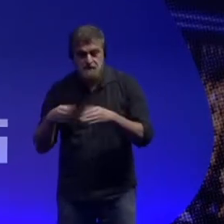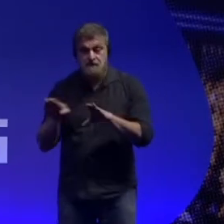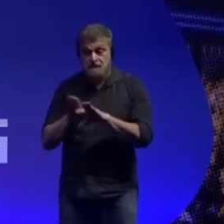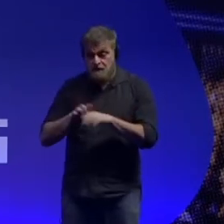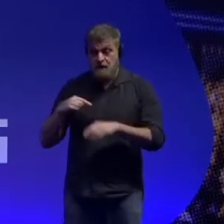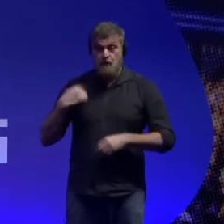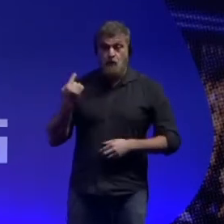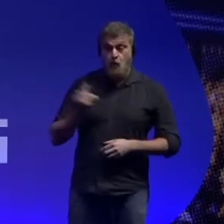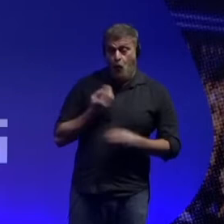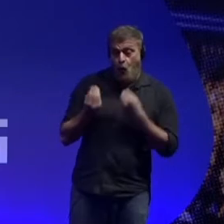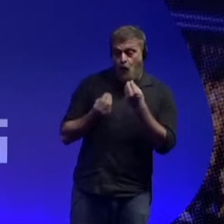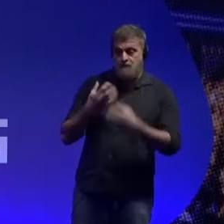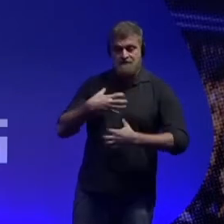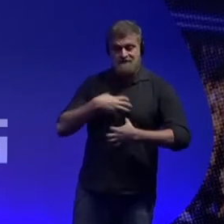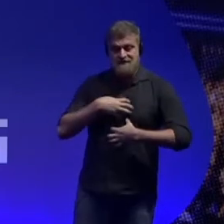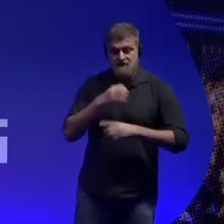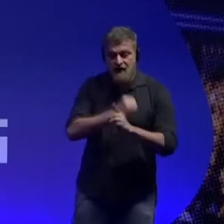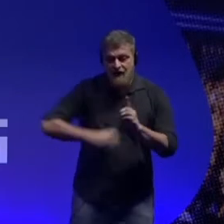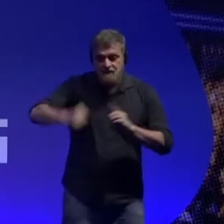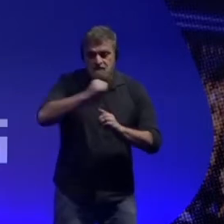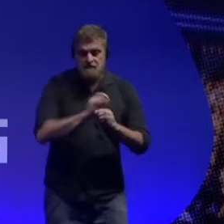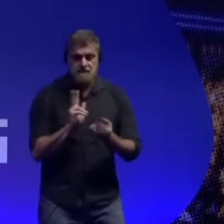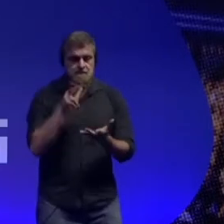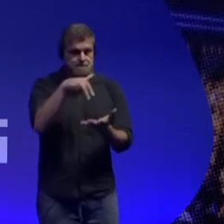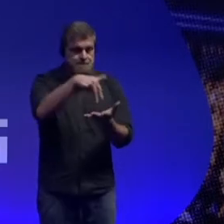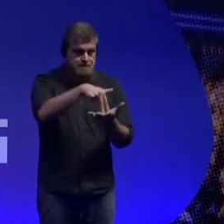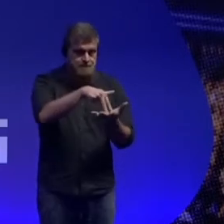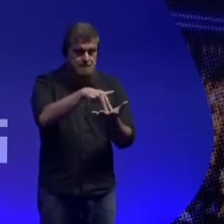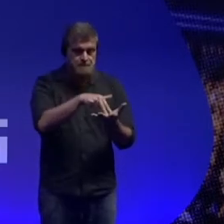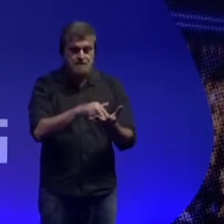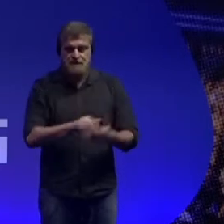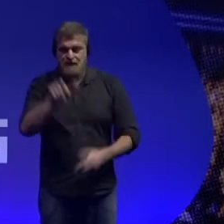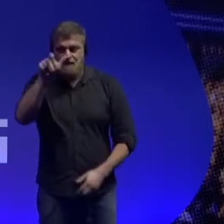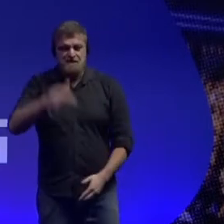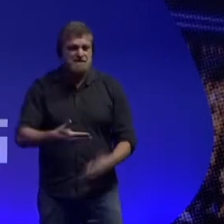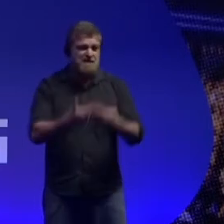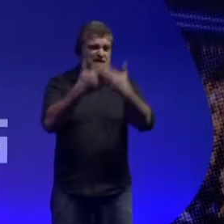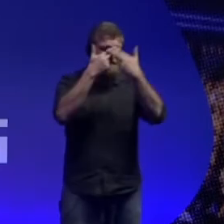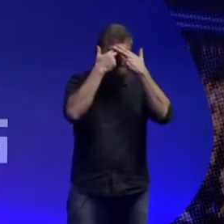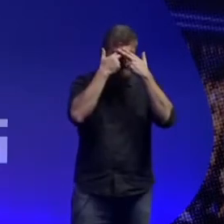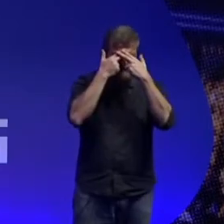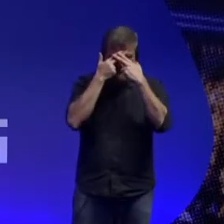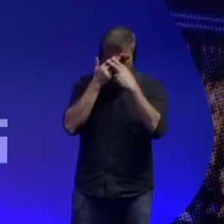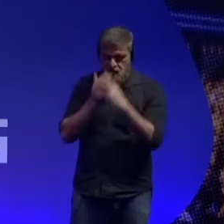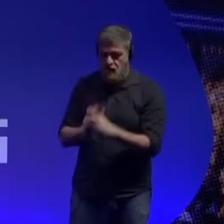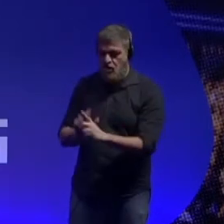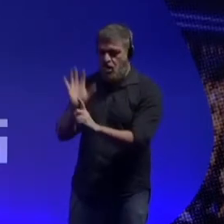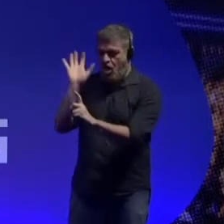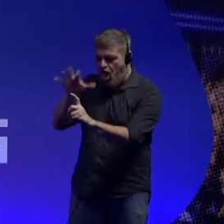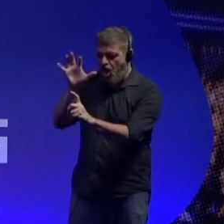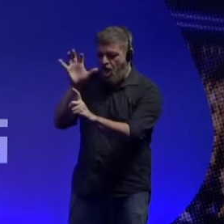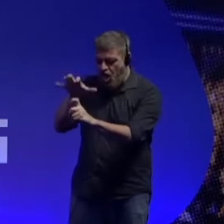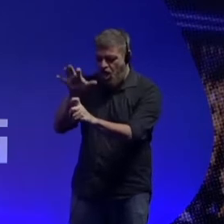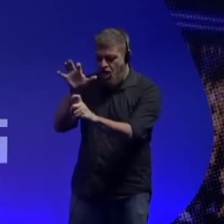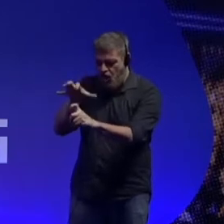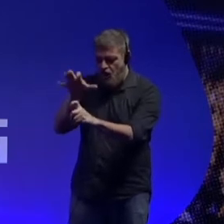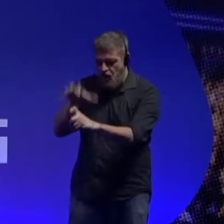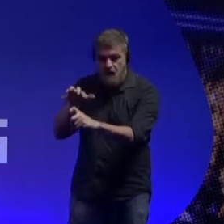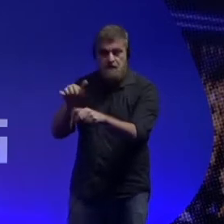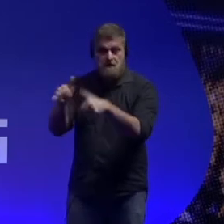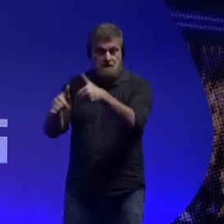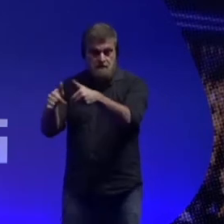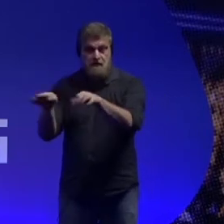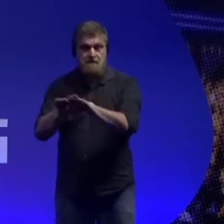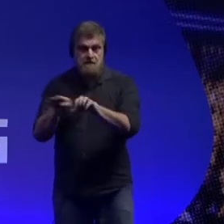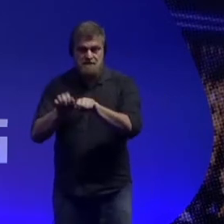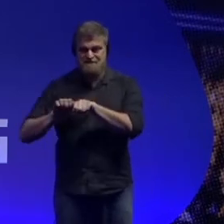gente interage com a nossa sociedade. Uma pessoa frustrada e triste, assediada no trabalho, vai levar isso também para fora